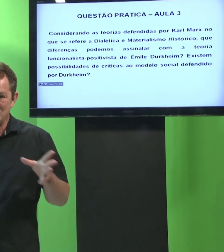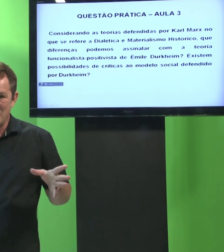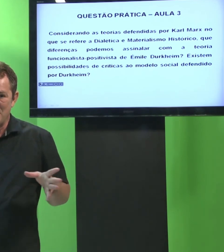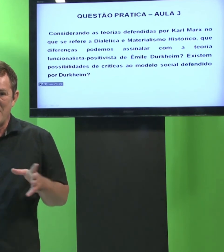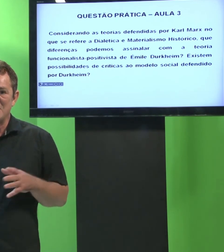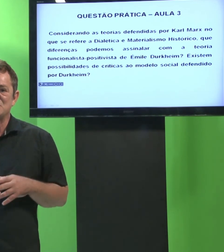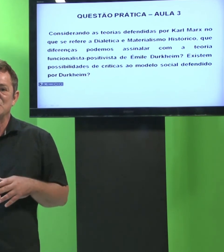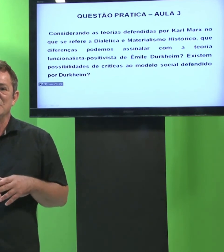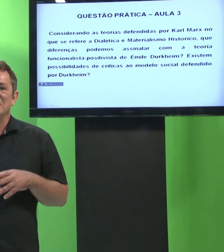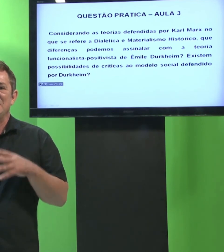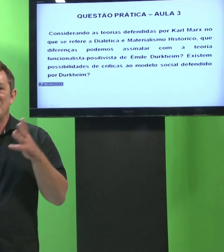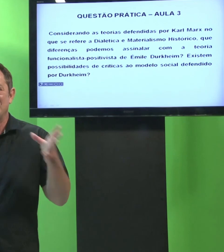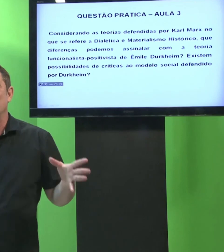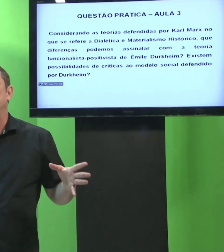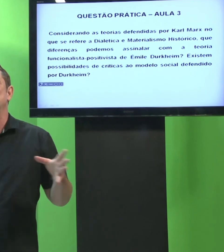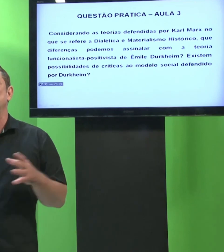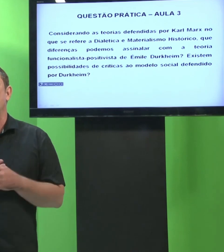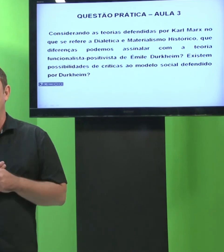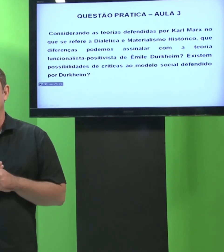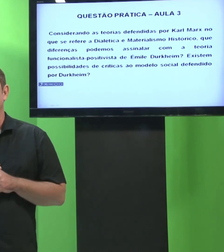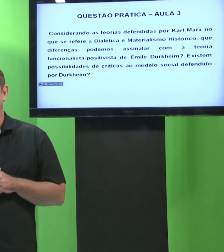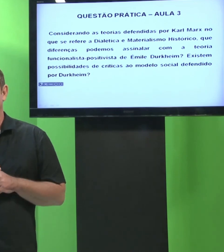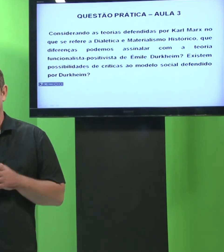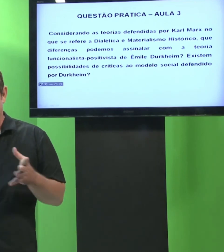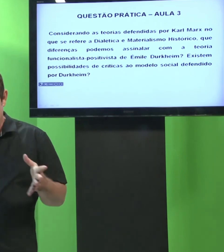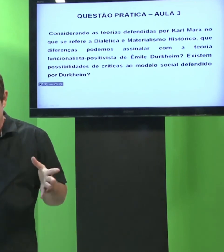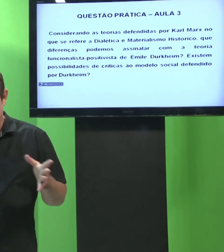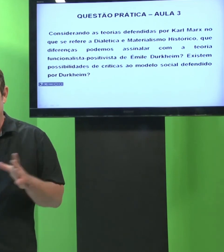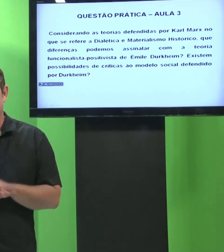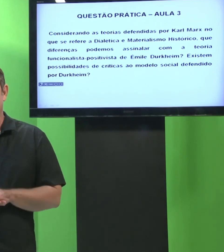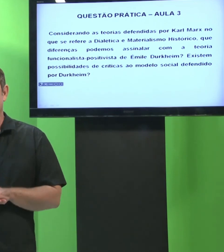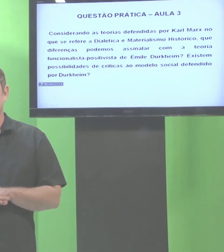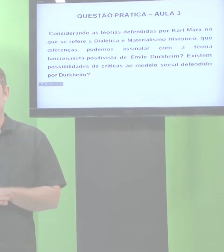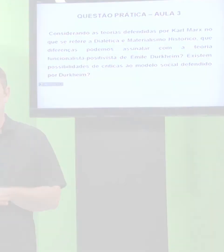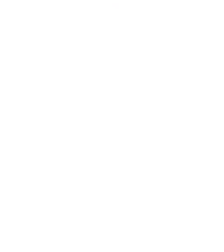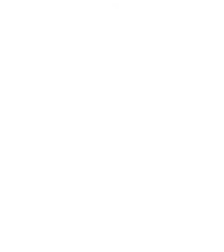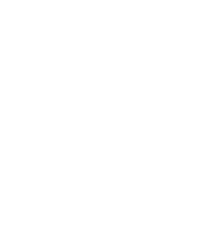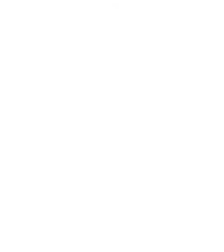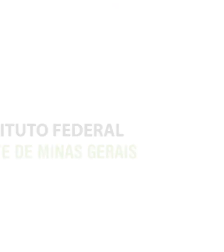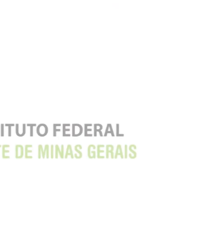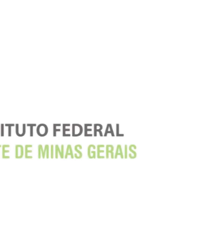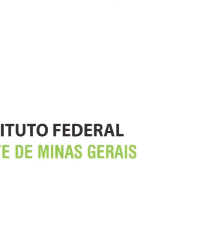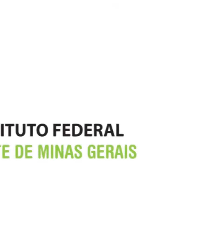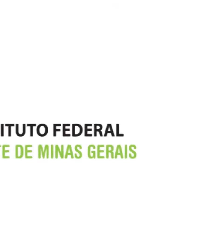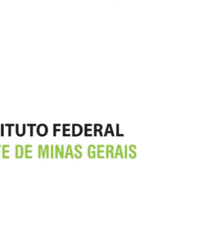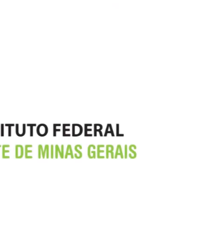Um grande abraço e até a próxima aula, se Deus quiser.